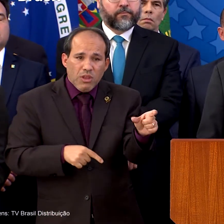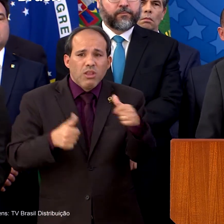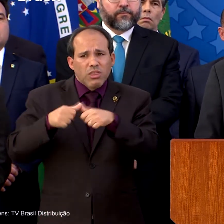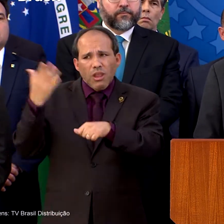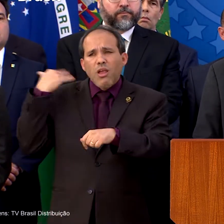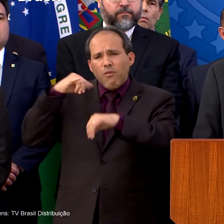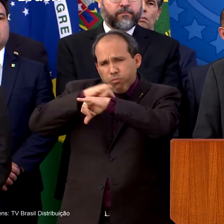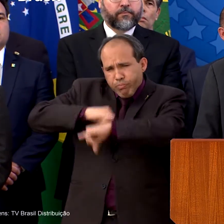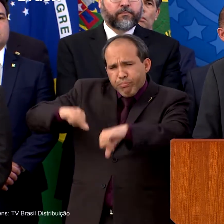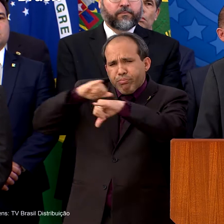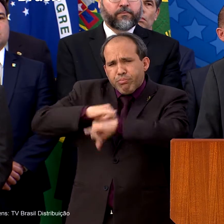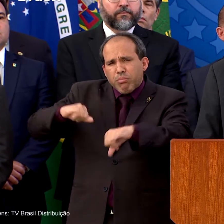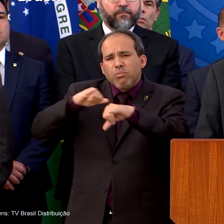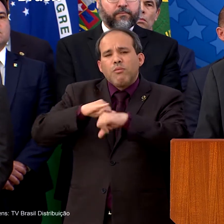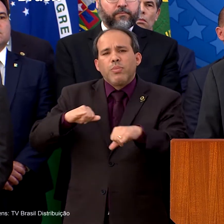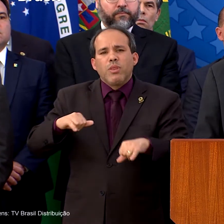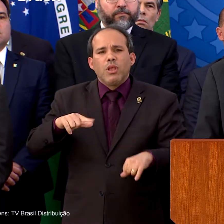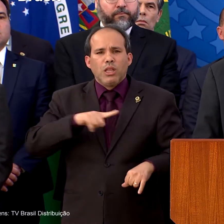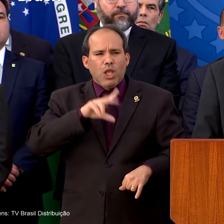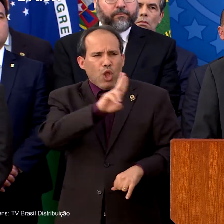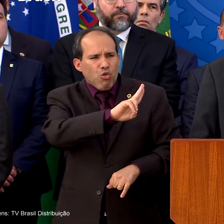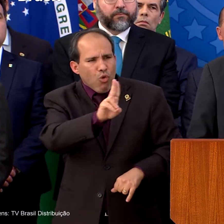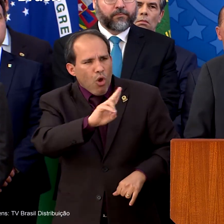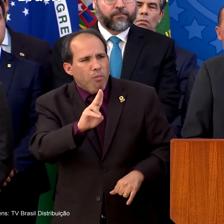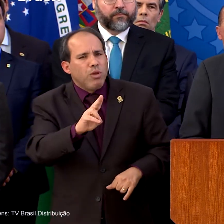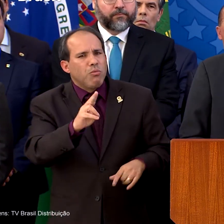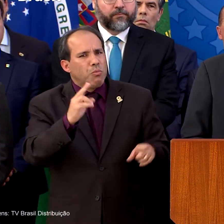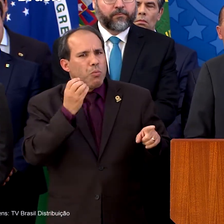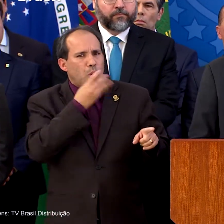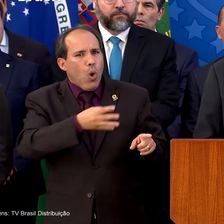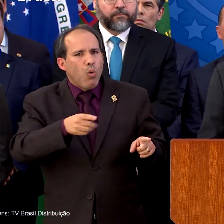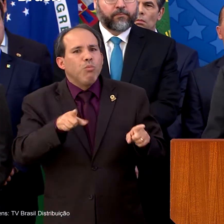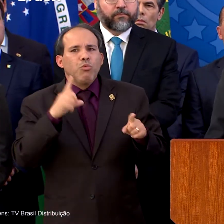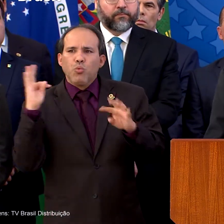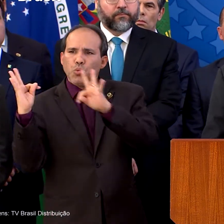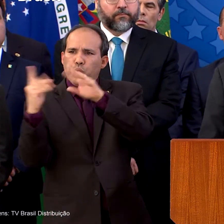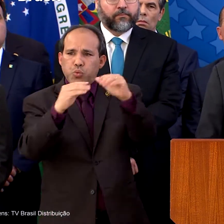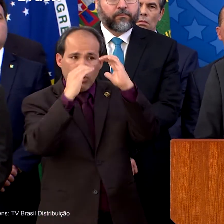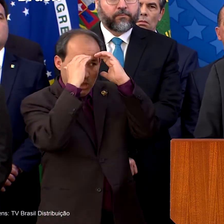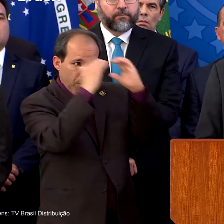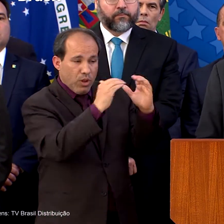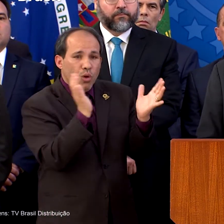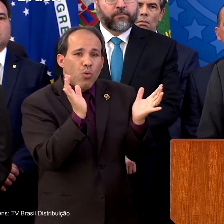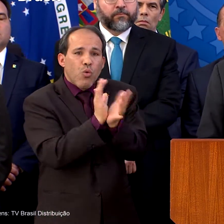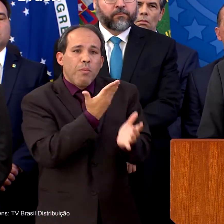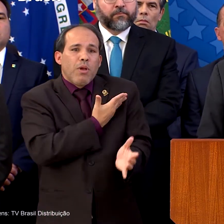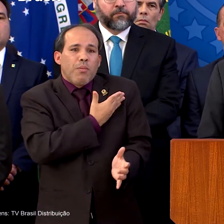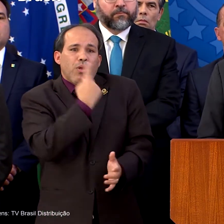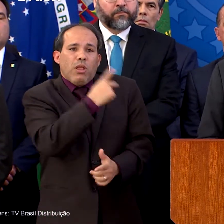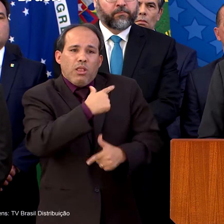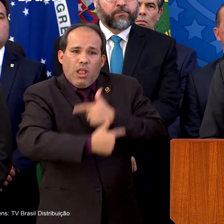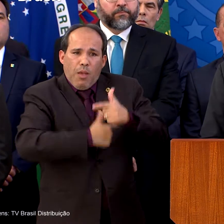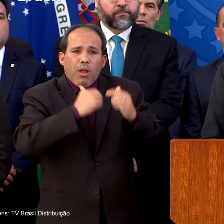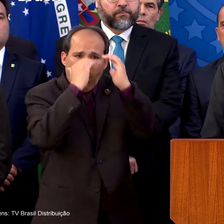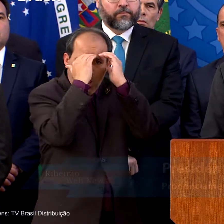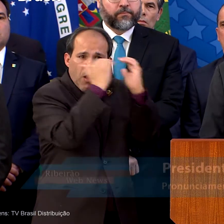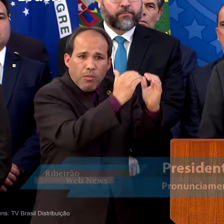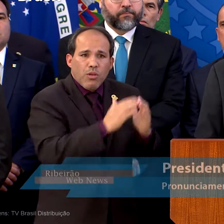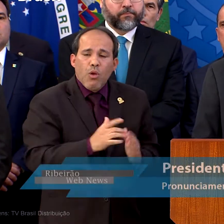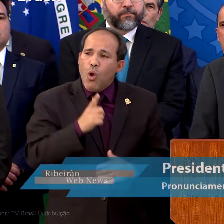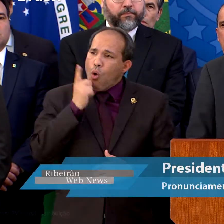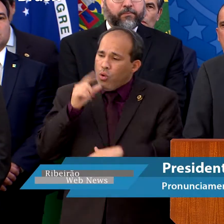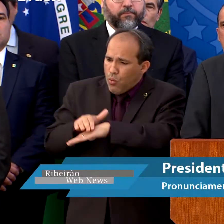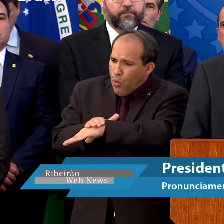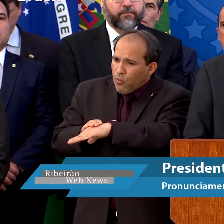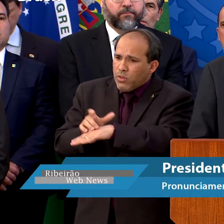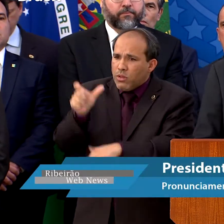a minha campanha e tem o nome ea respeitada respeitado pelos seus companheiros e conversando